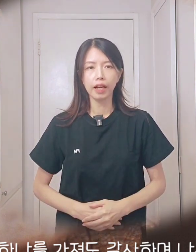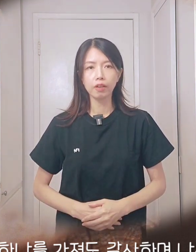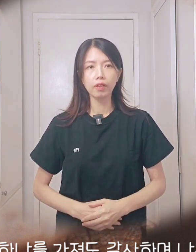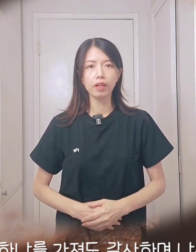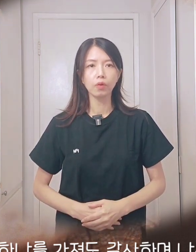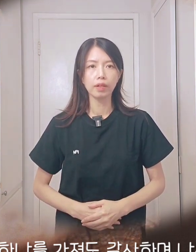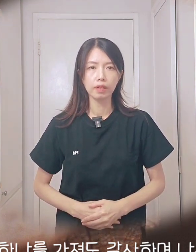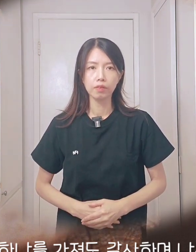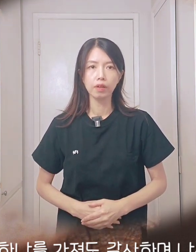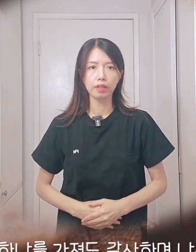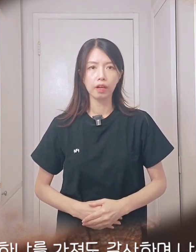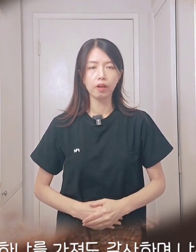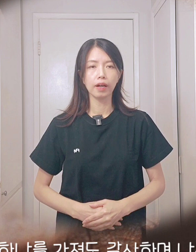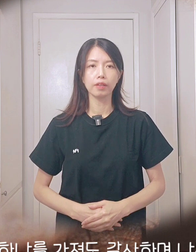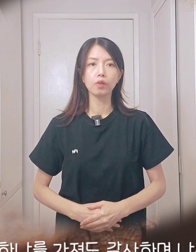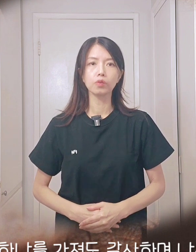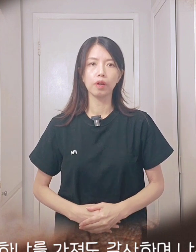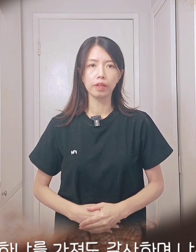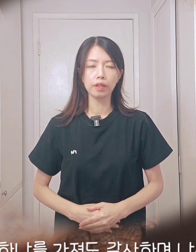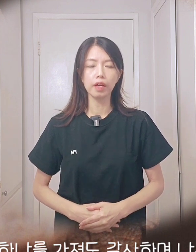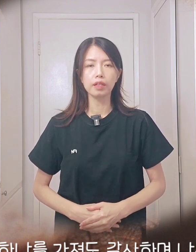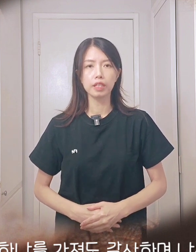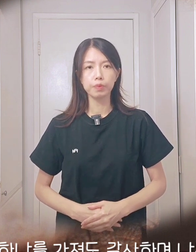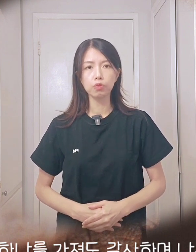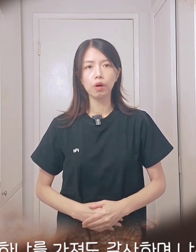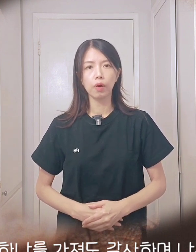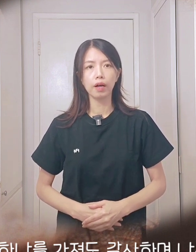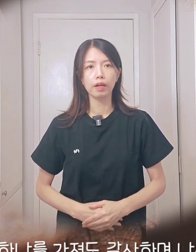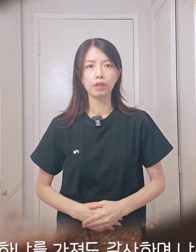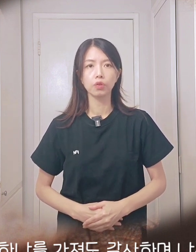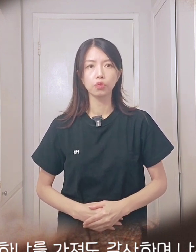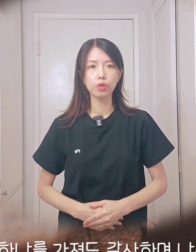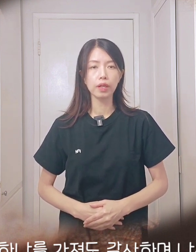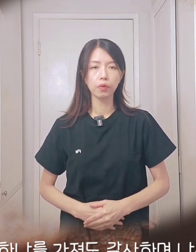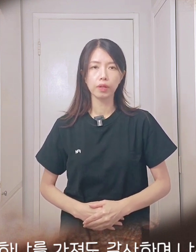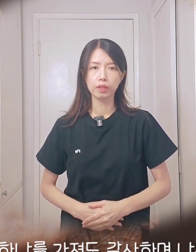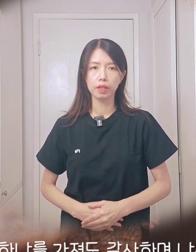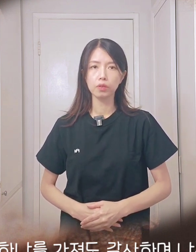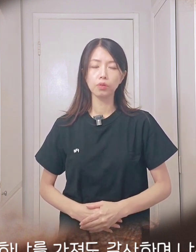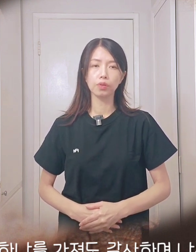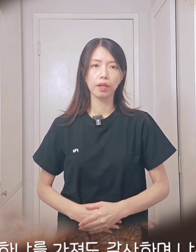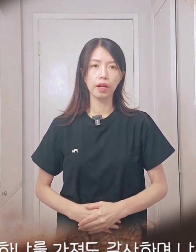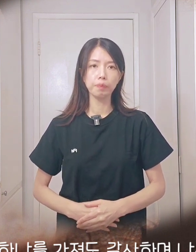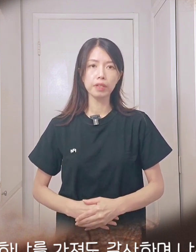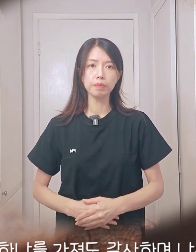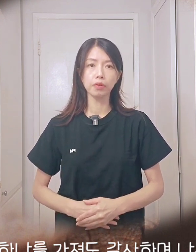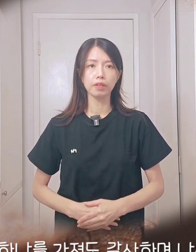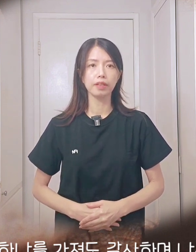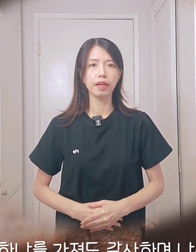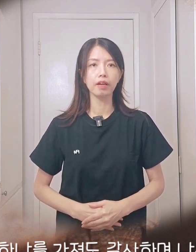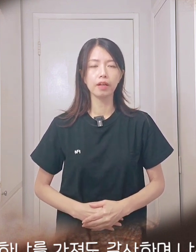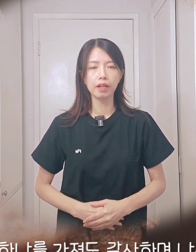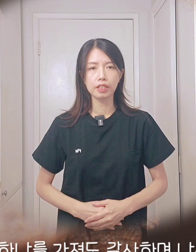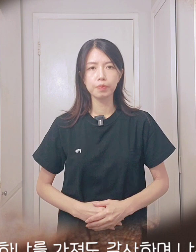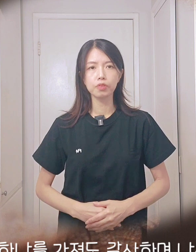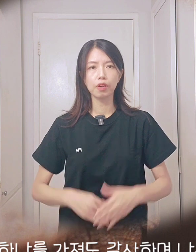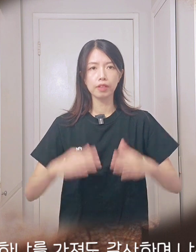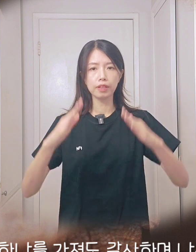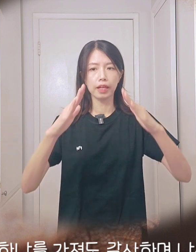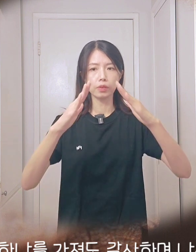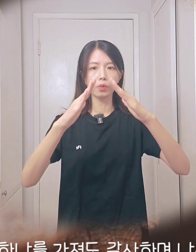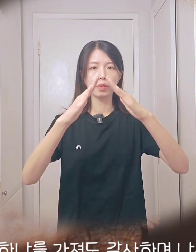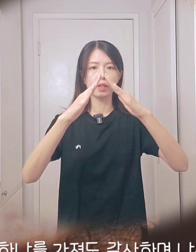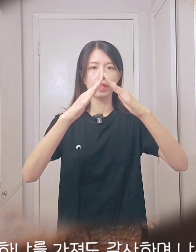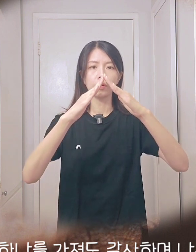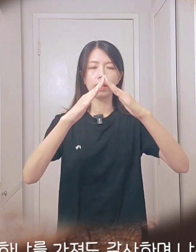나누는 가정이라고 하는 뜻의 수어는요, 가정수어는 집수어와 그리고 우리라고 하는 뜻의 수어 2개를 합하시면 되는데요.